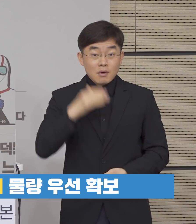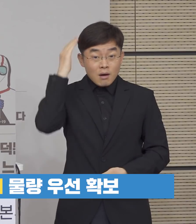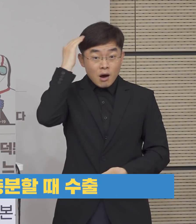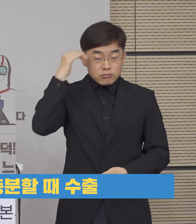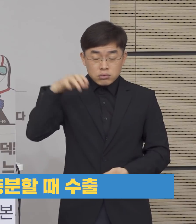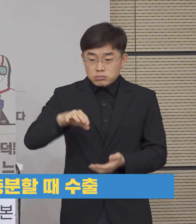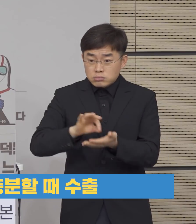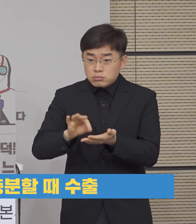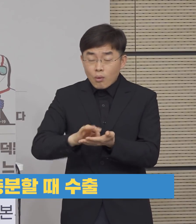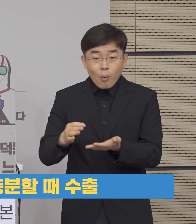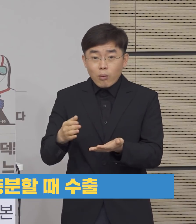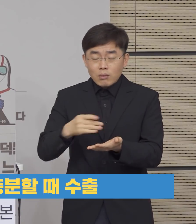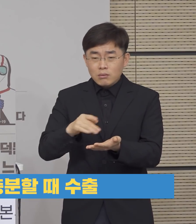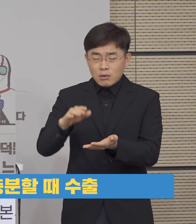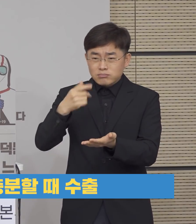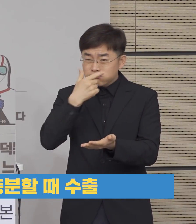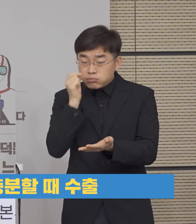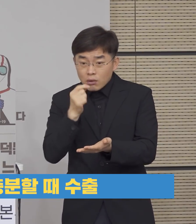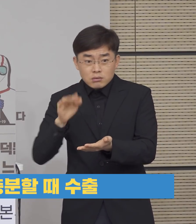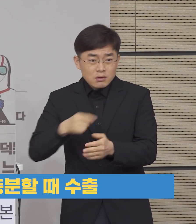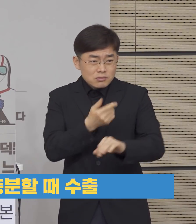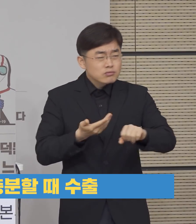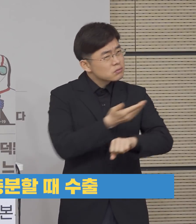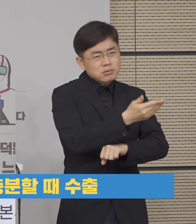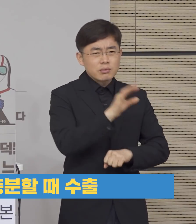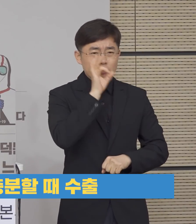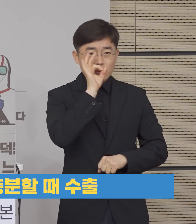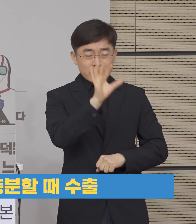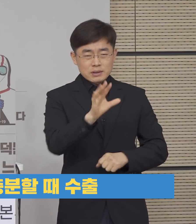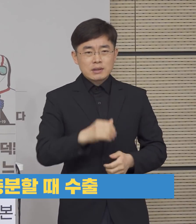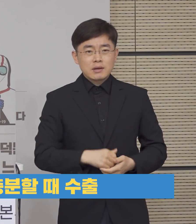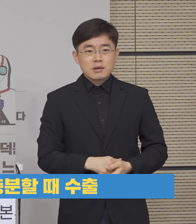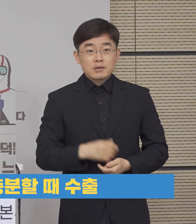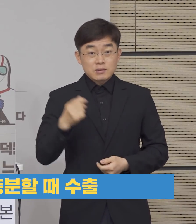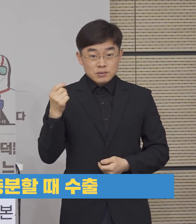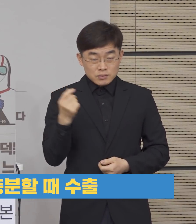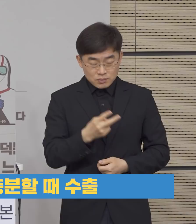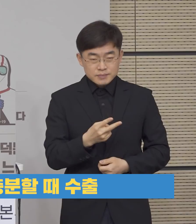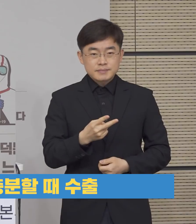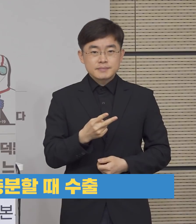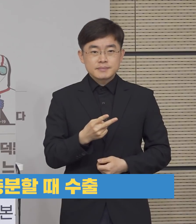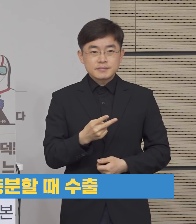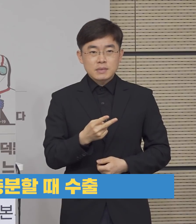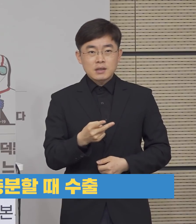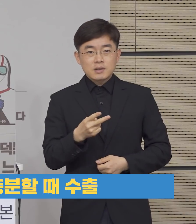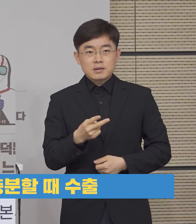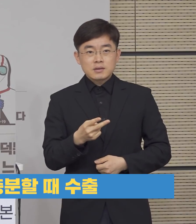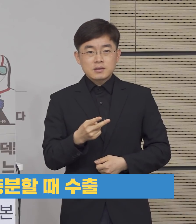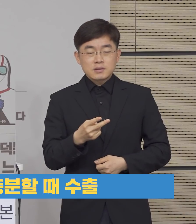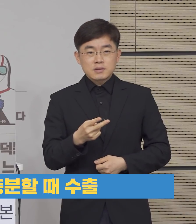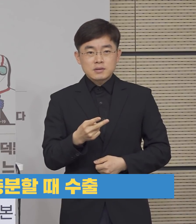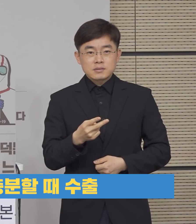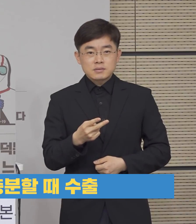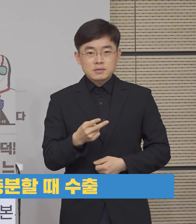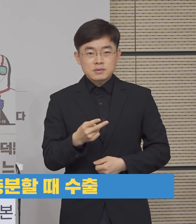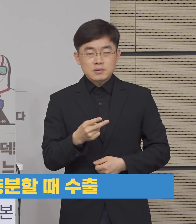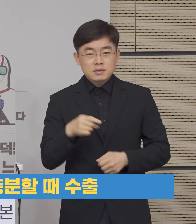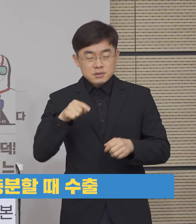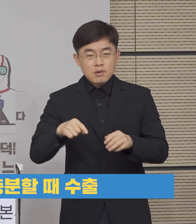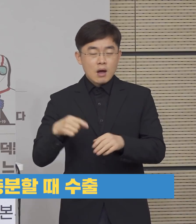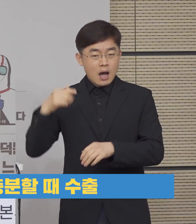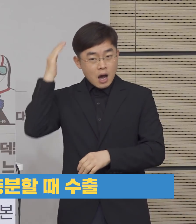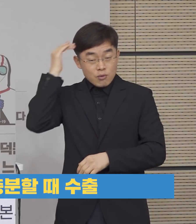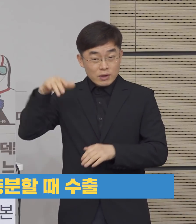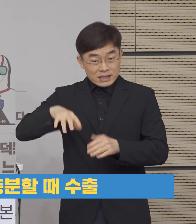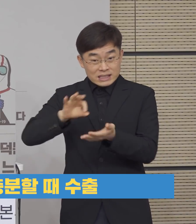경우에는 그 수출이나 또 다른 분야에서의 활용 가능성에 대해서는 안내를 하고